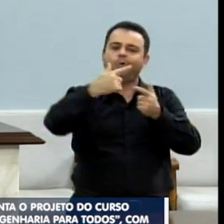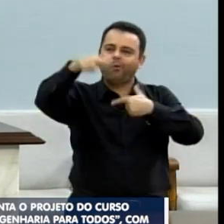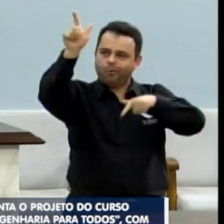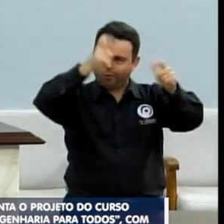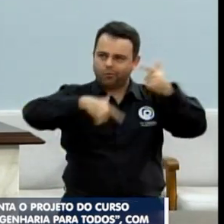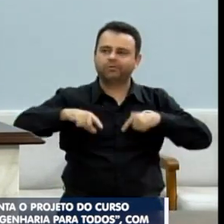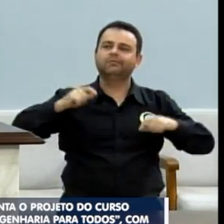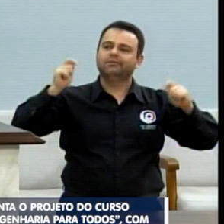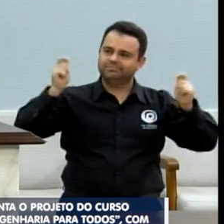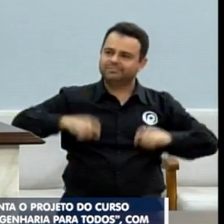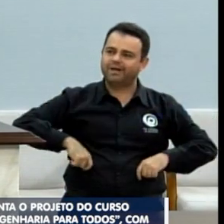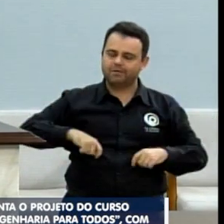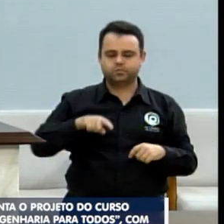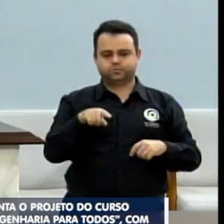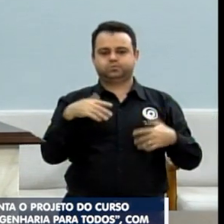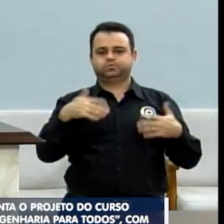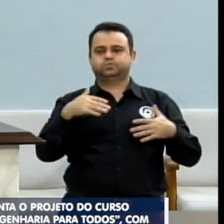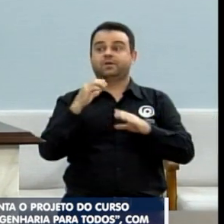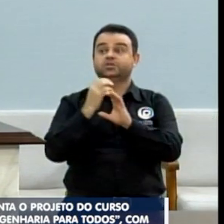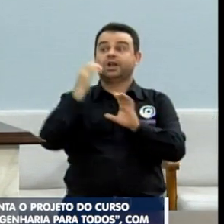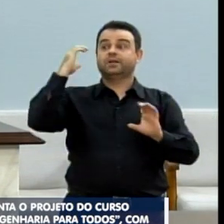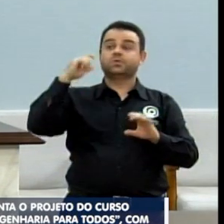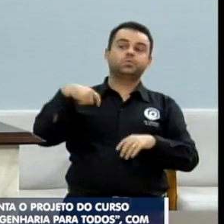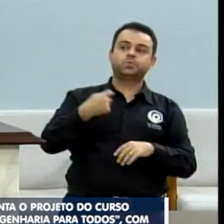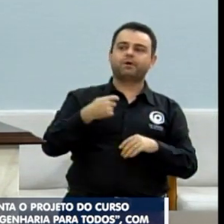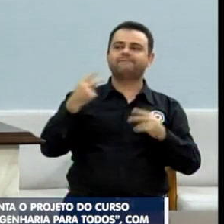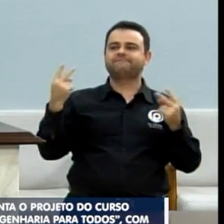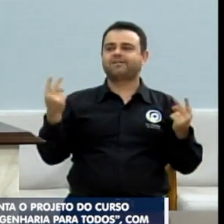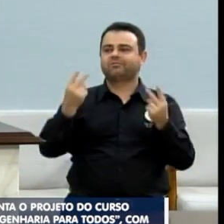fazer essa valorização da engenharia, né?